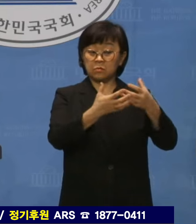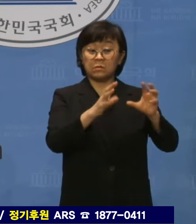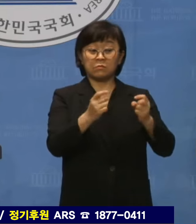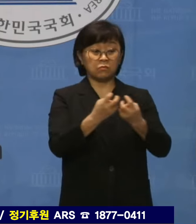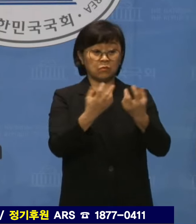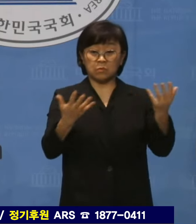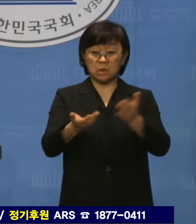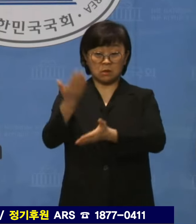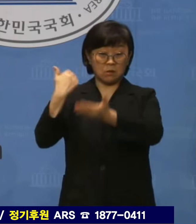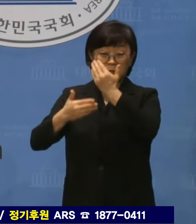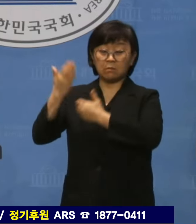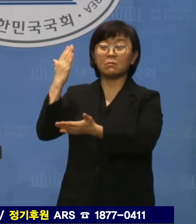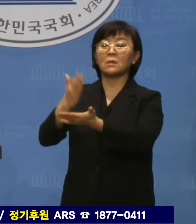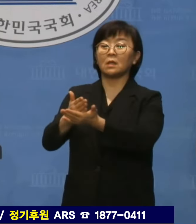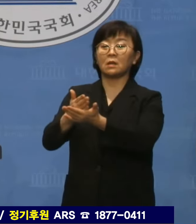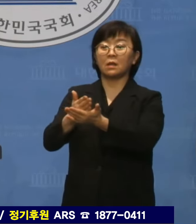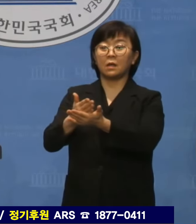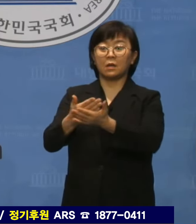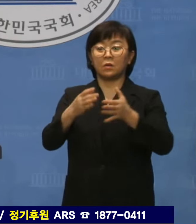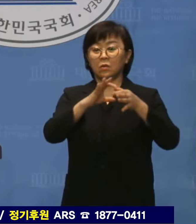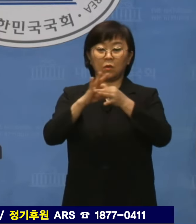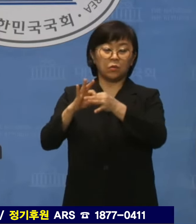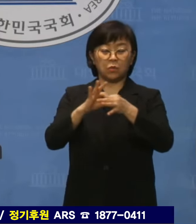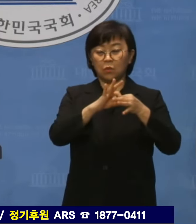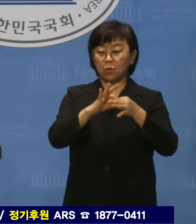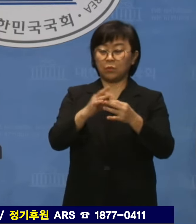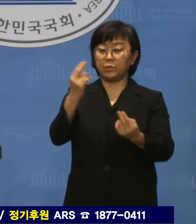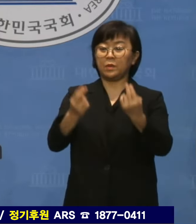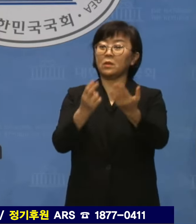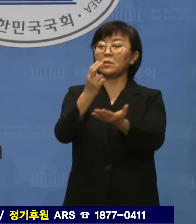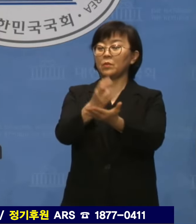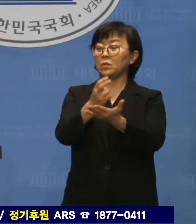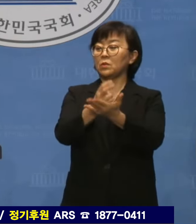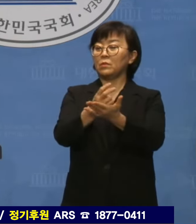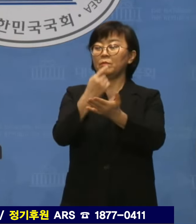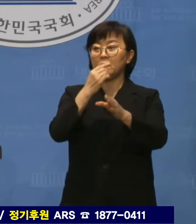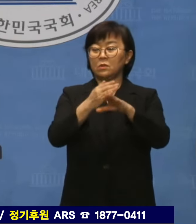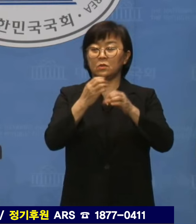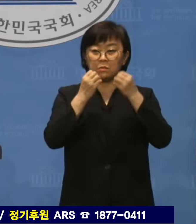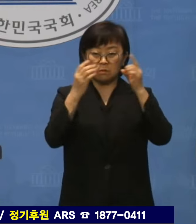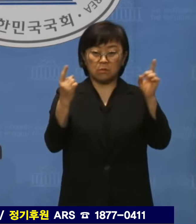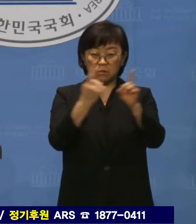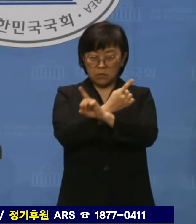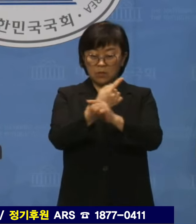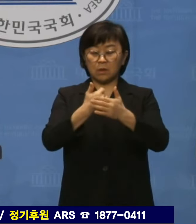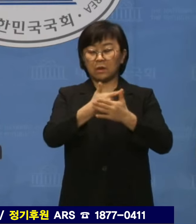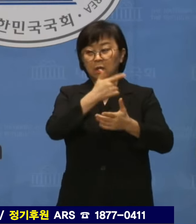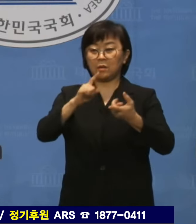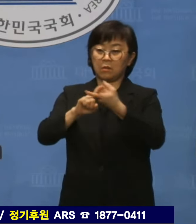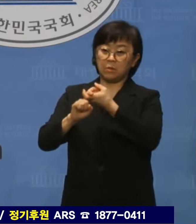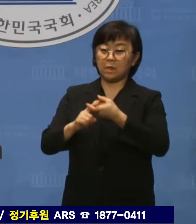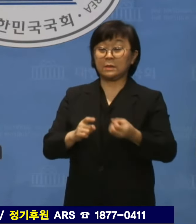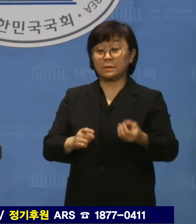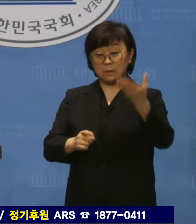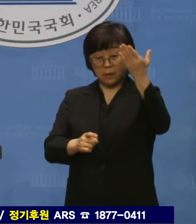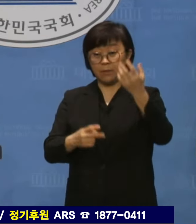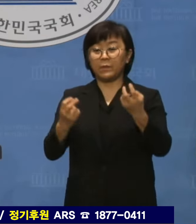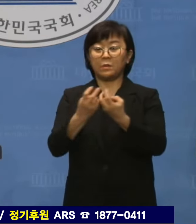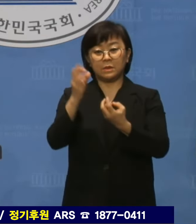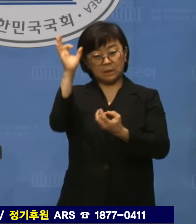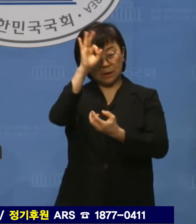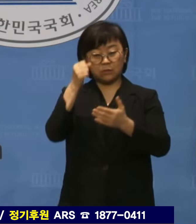없이 과거로의 회기가 아닌 준연동제 안에서 민주개혁 선거 대연합을 통해 승리의 길을